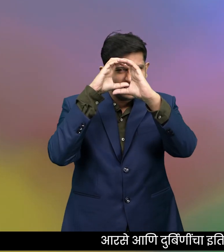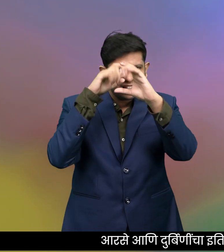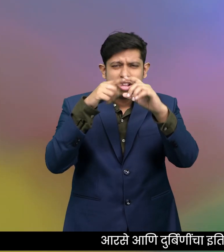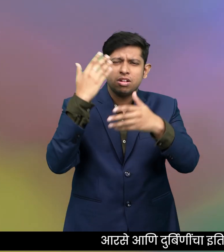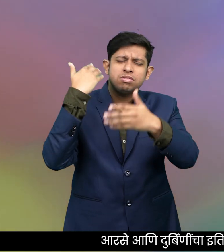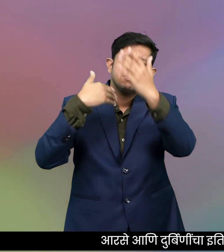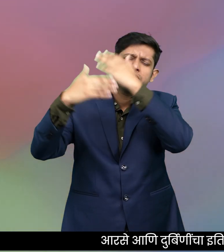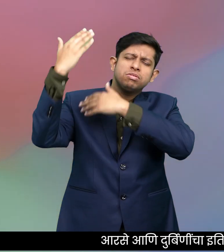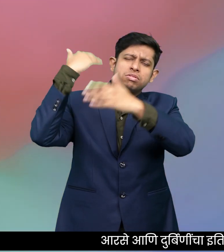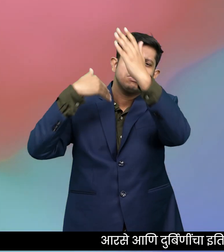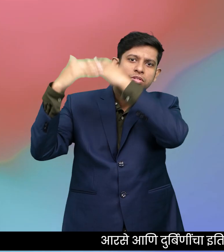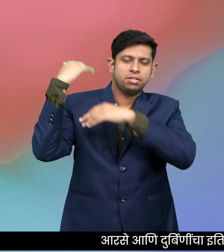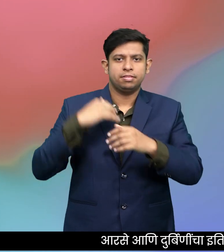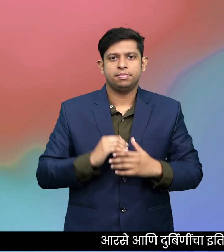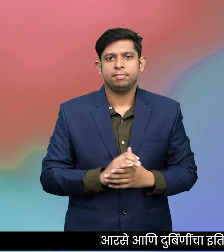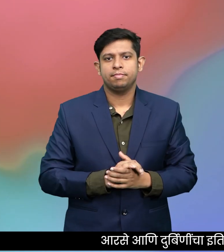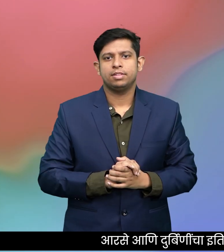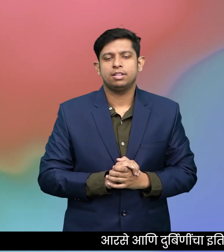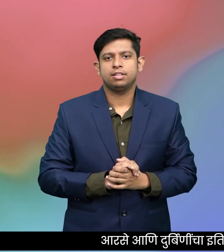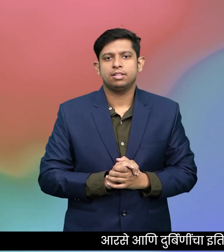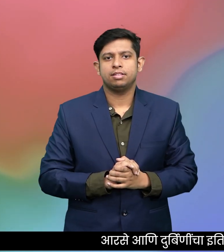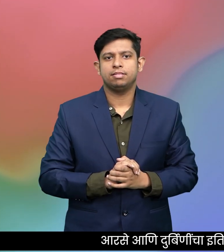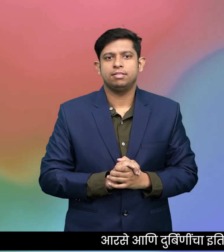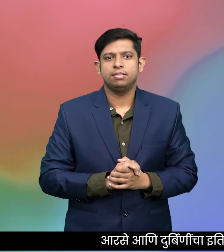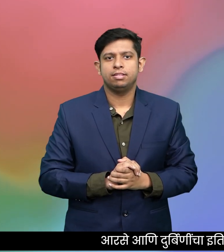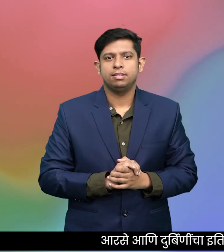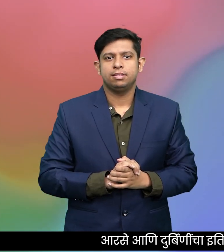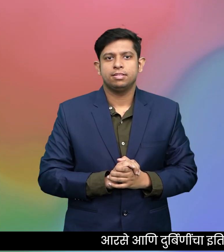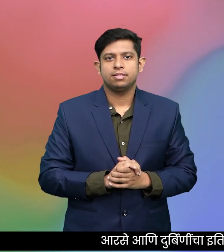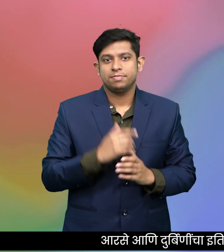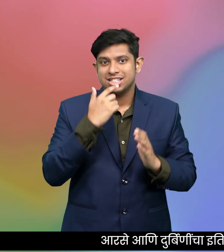आरसे आणि दुर्बिणींचा इतिहास फार जुना आहे. वक्र आरसे दुर्बिणीत